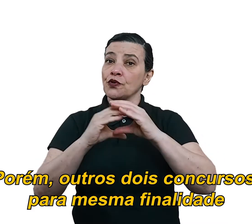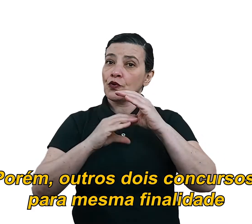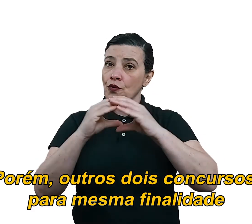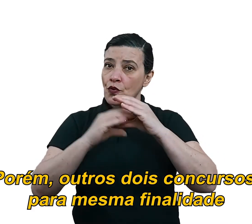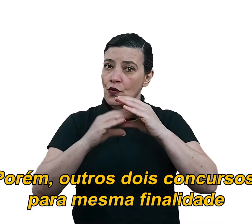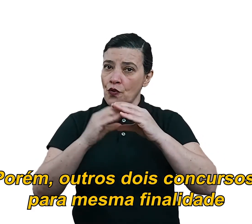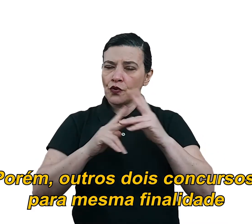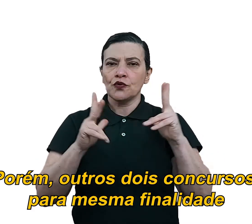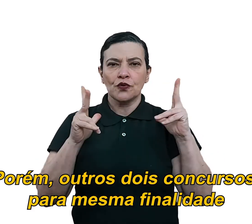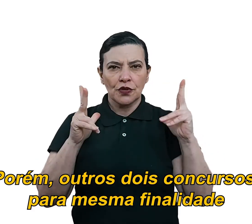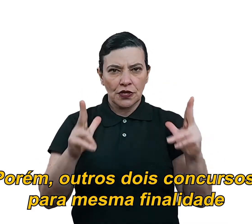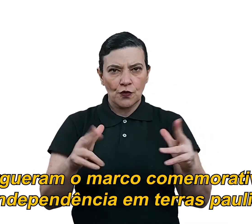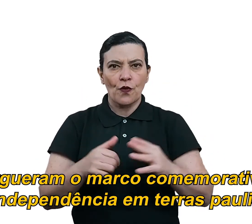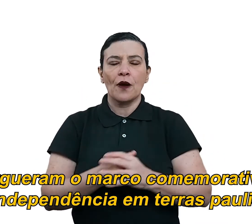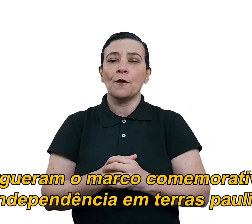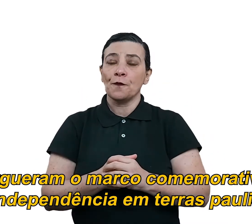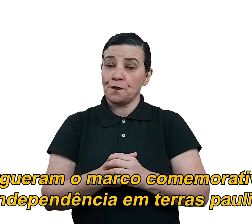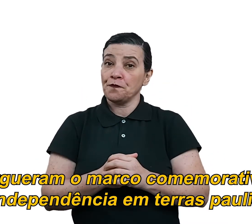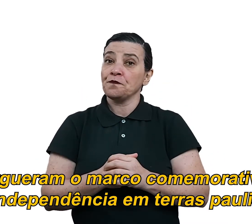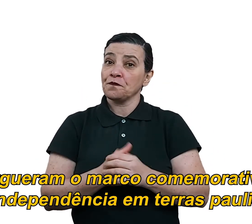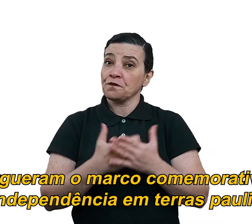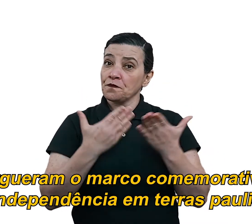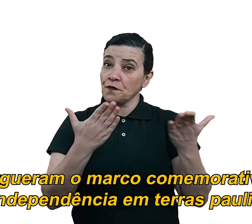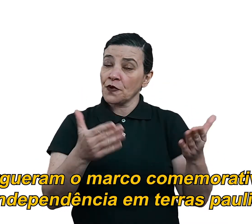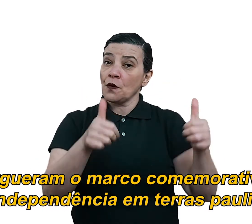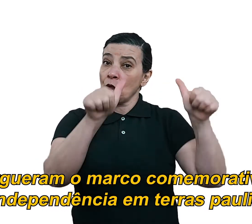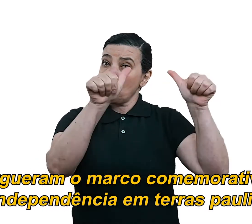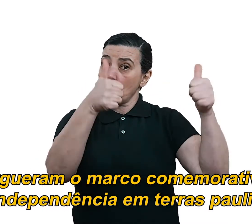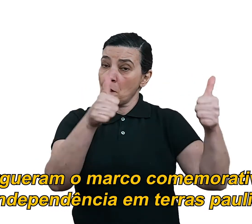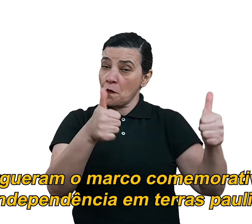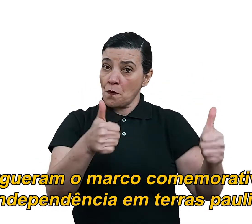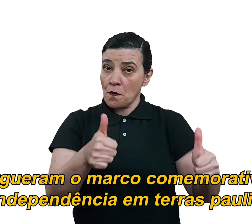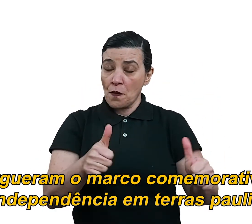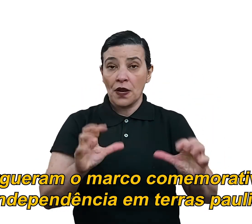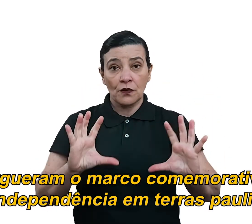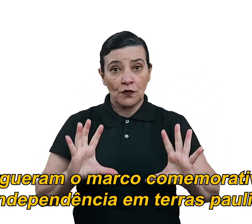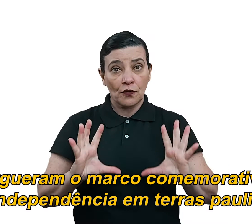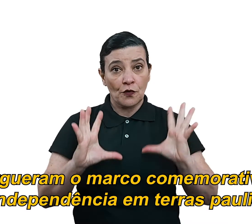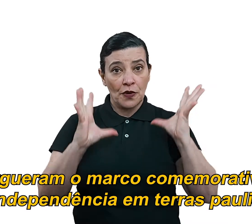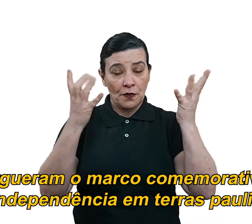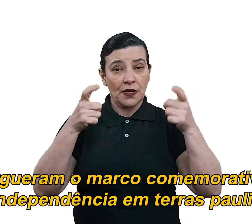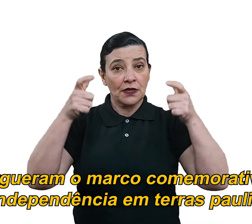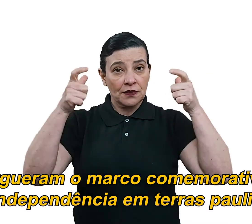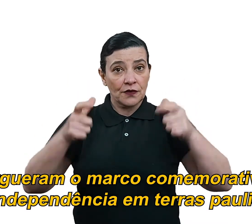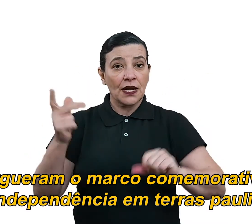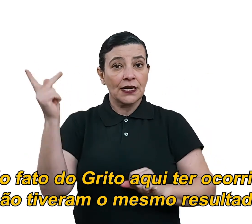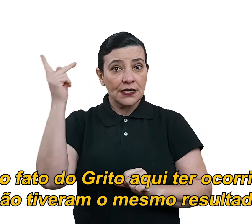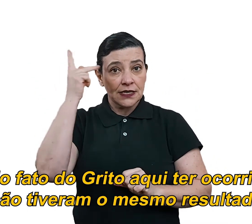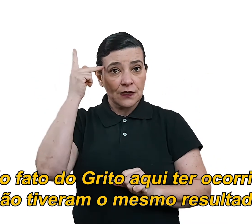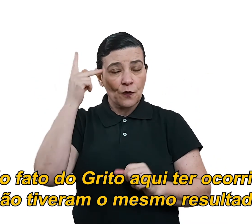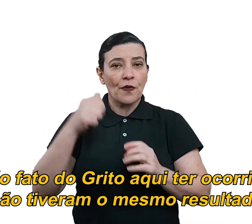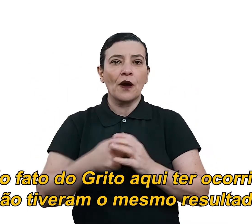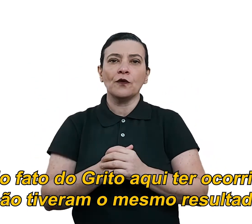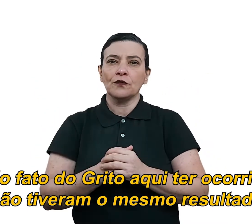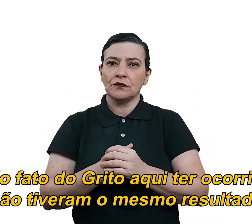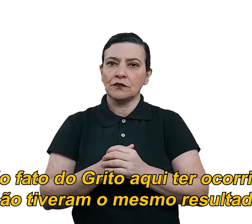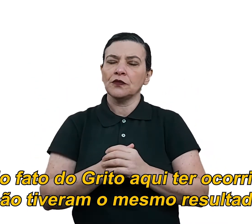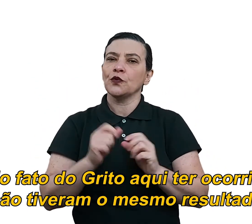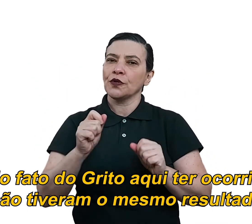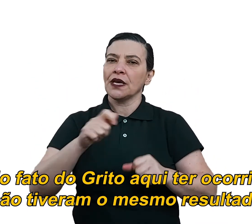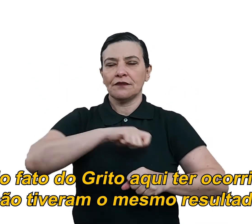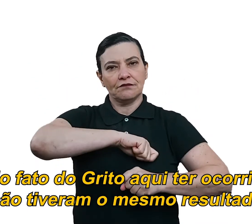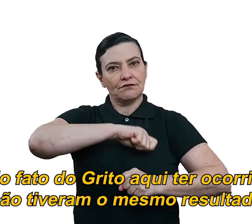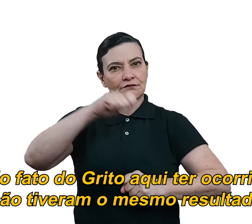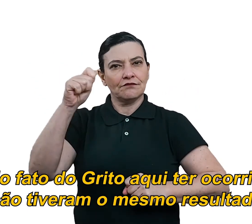concursos para a mesma finalidade ergueram o marco comemorativo da independência em terras paulistas, pelo fato do